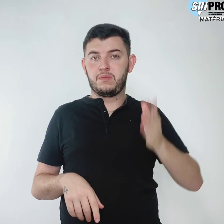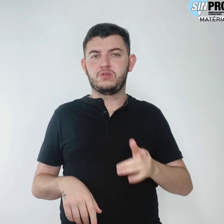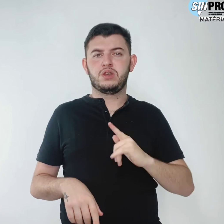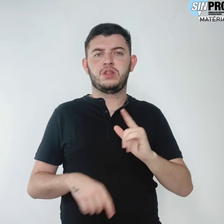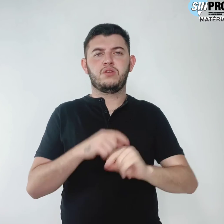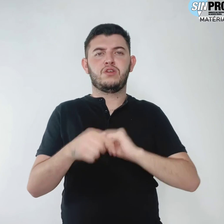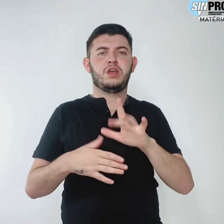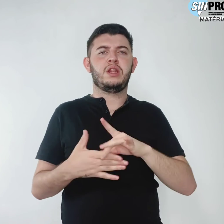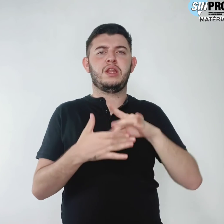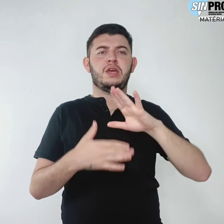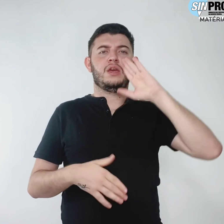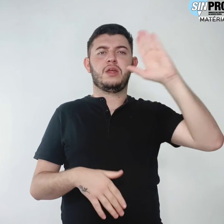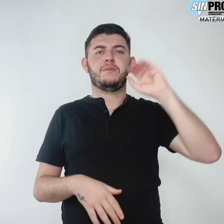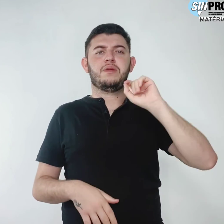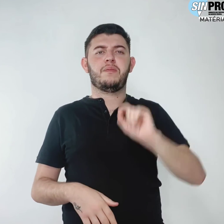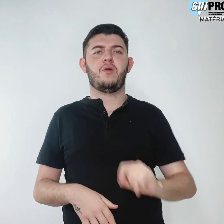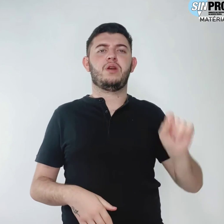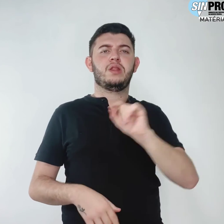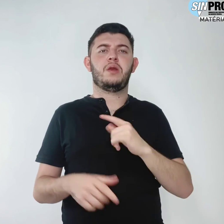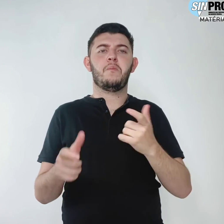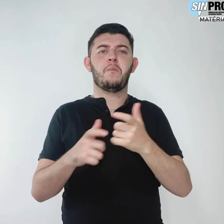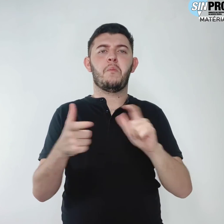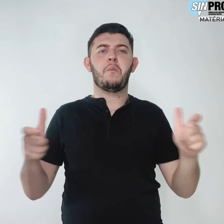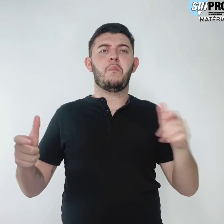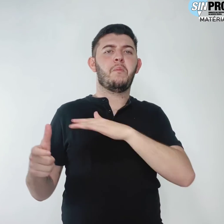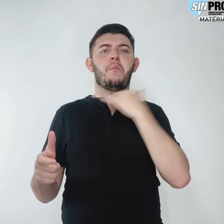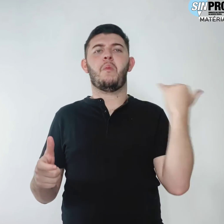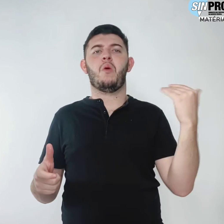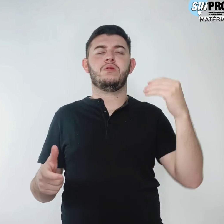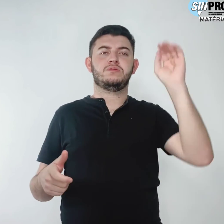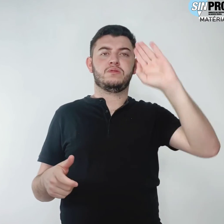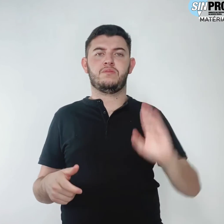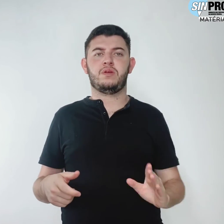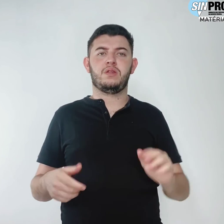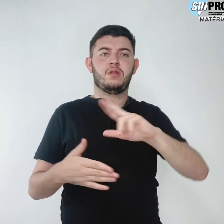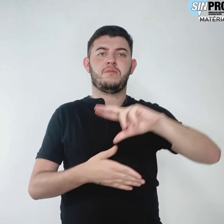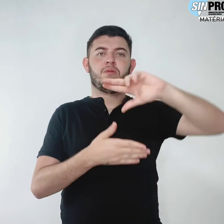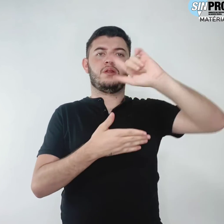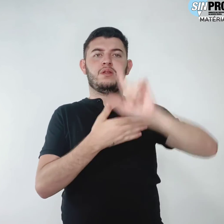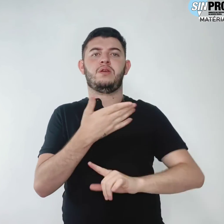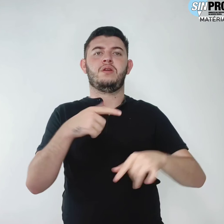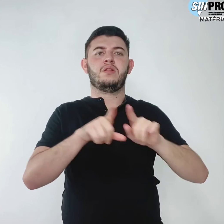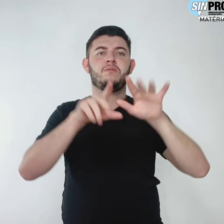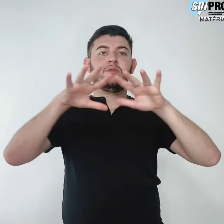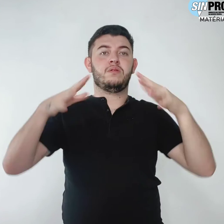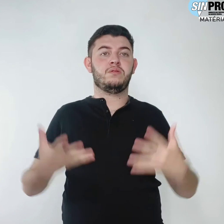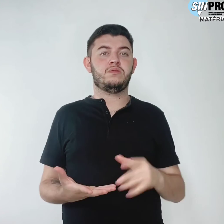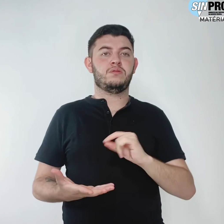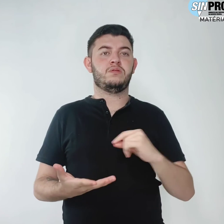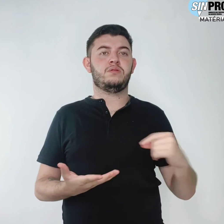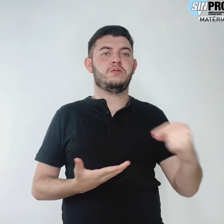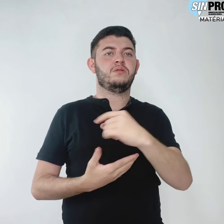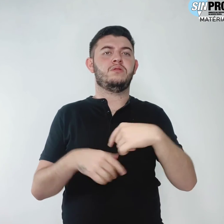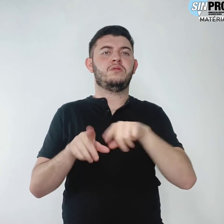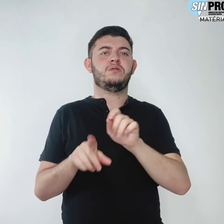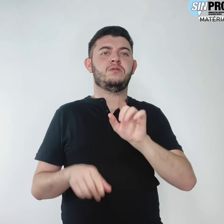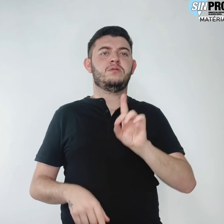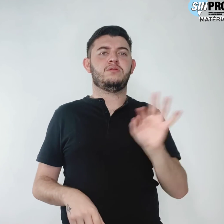Paulo é o estado que lidera mortes e contaminação no Brasil, na América Latina e no mundo. E